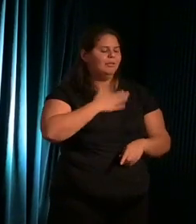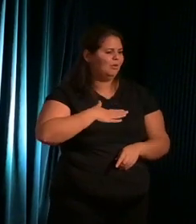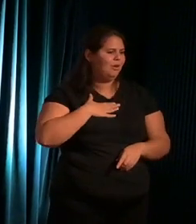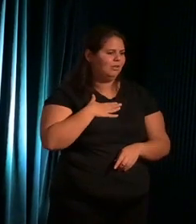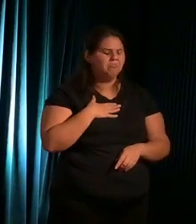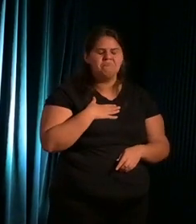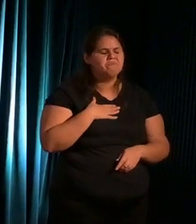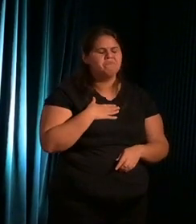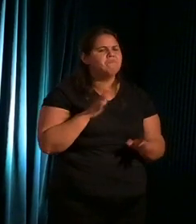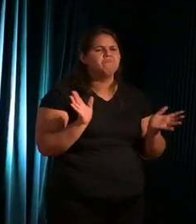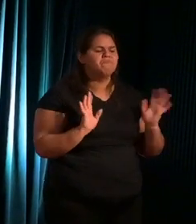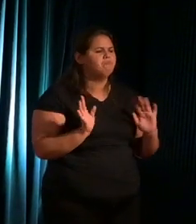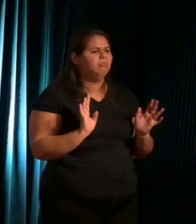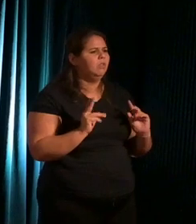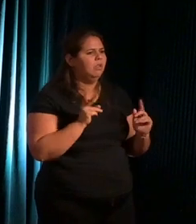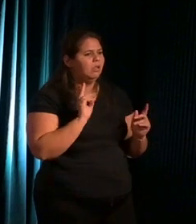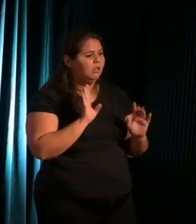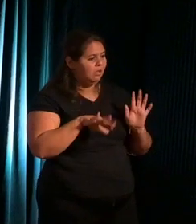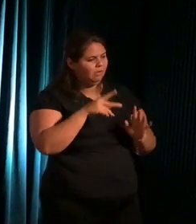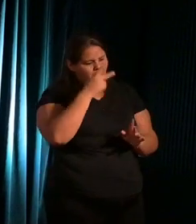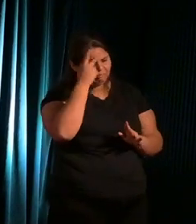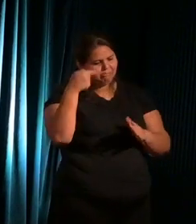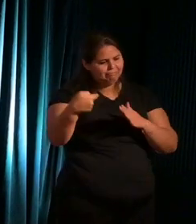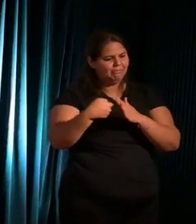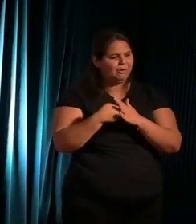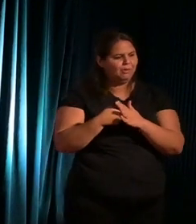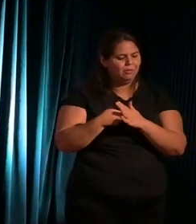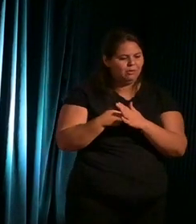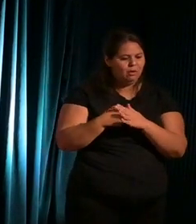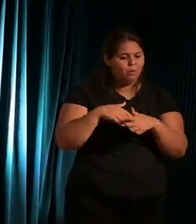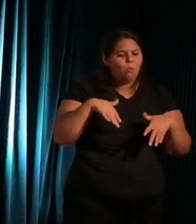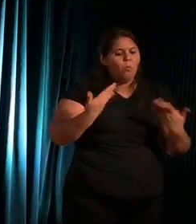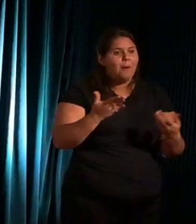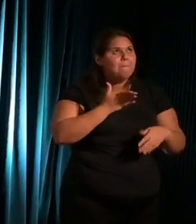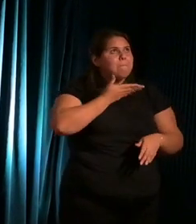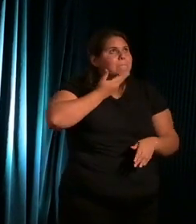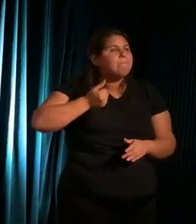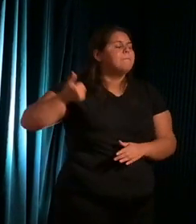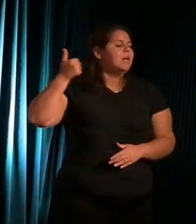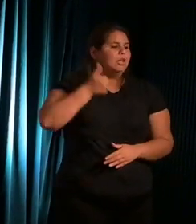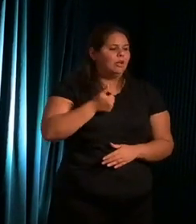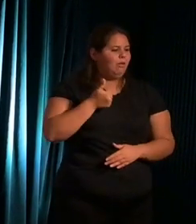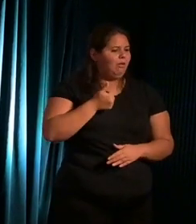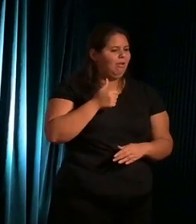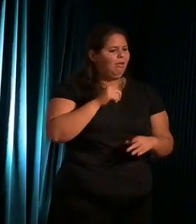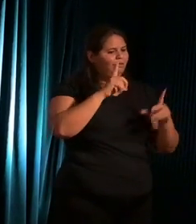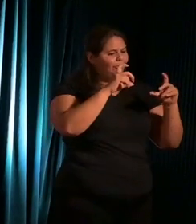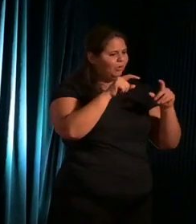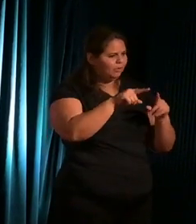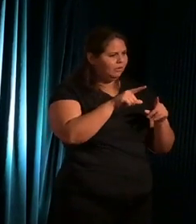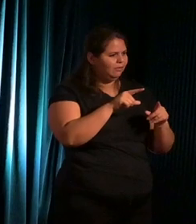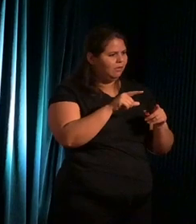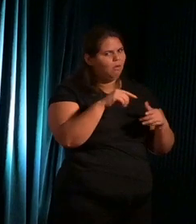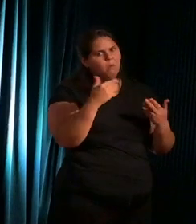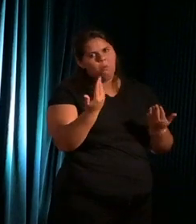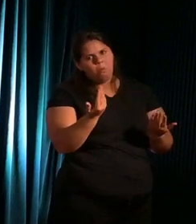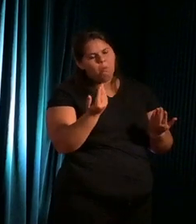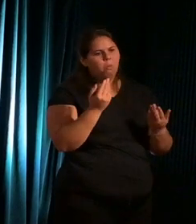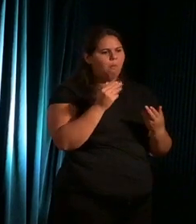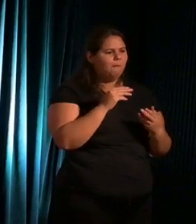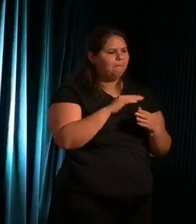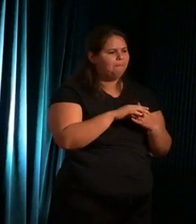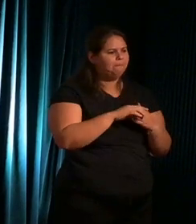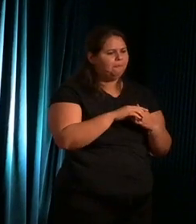Eu sempre, às vezes, as pessoas me perguntam qual foi sua melhor fotografia ou qual será a